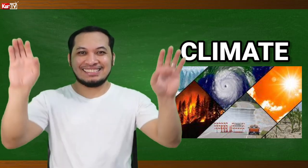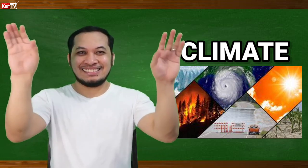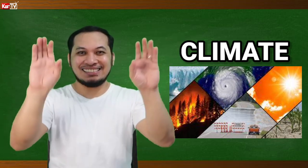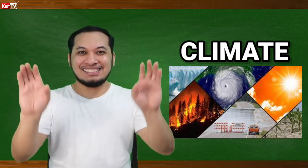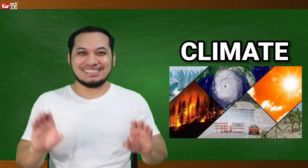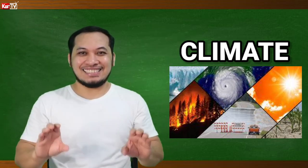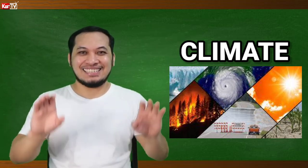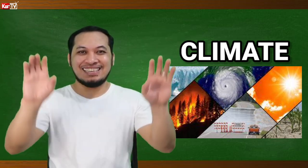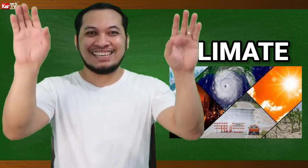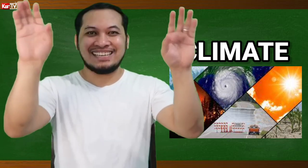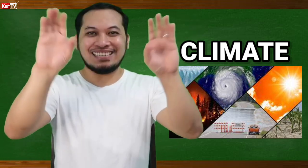ayan